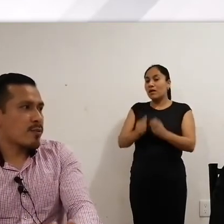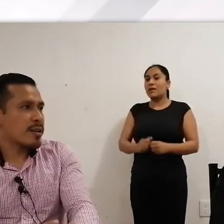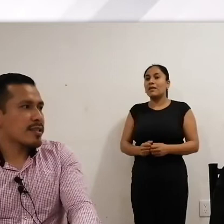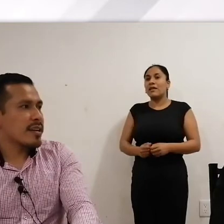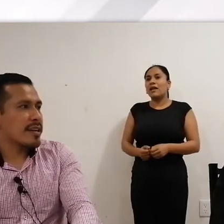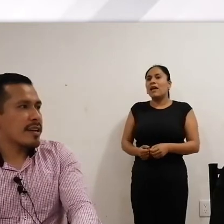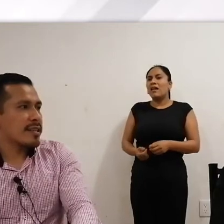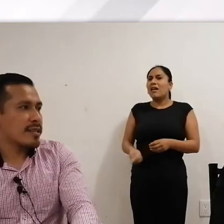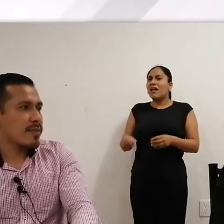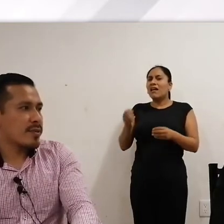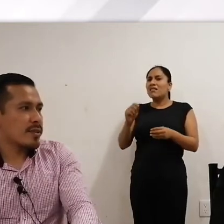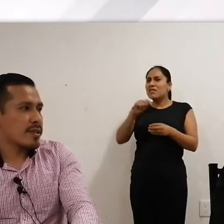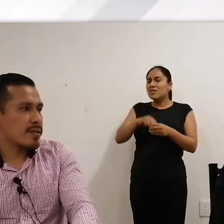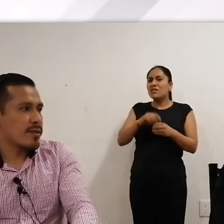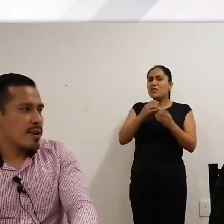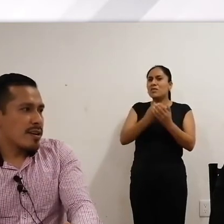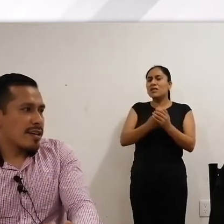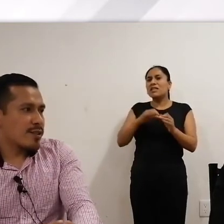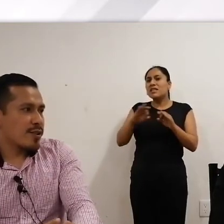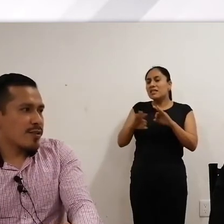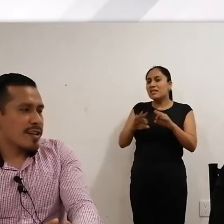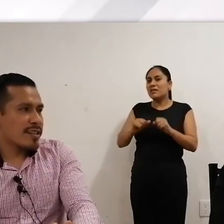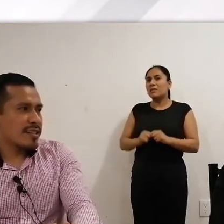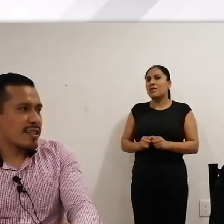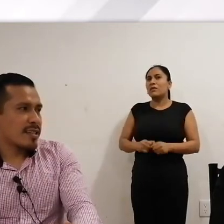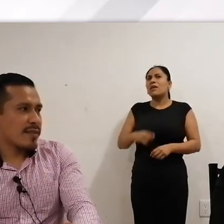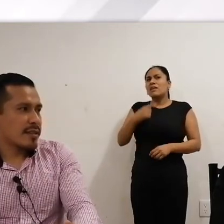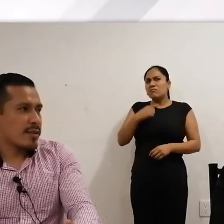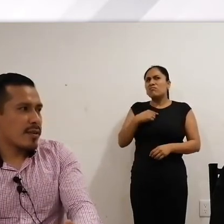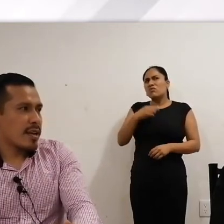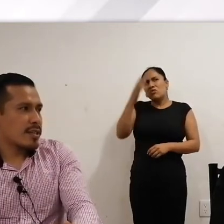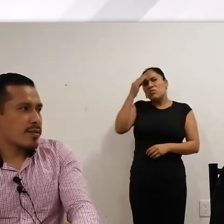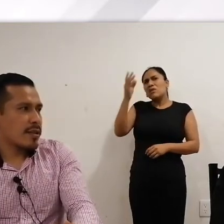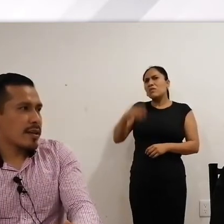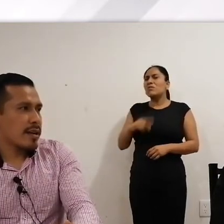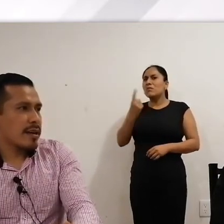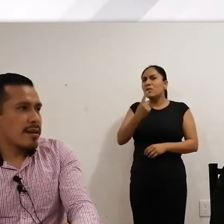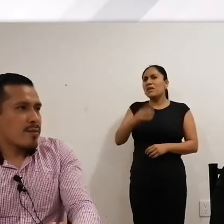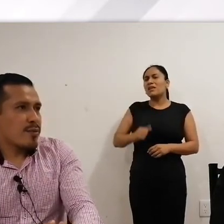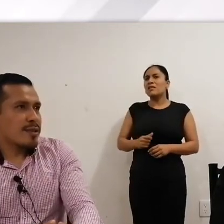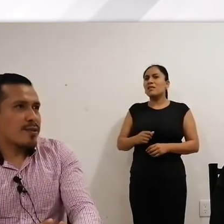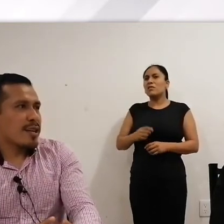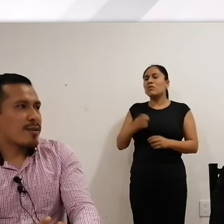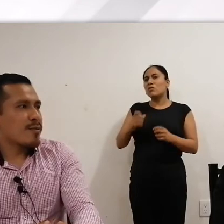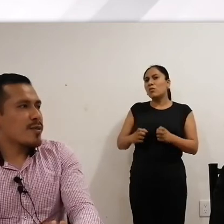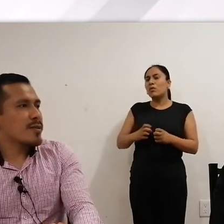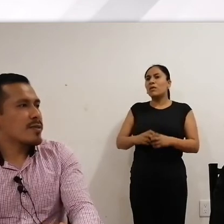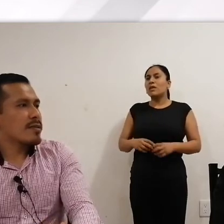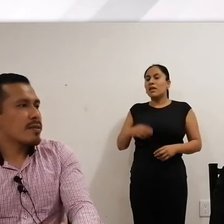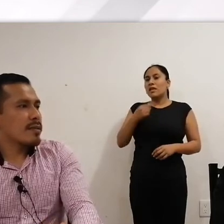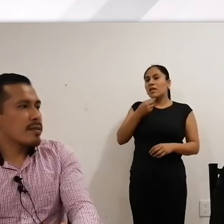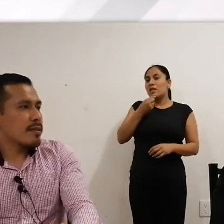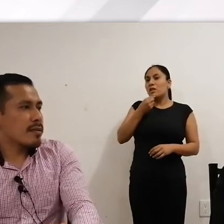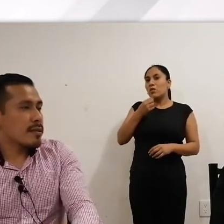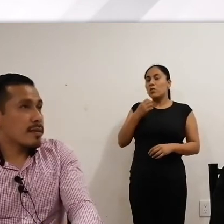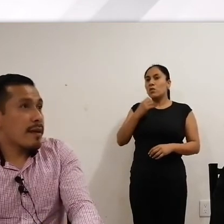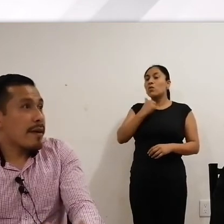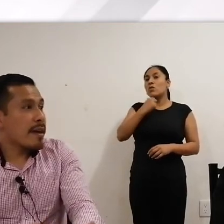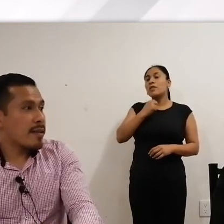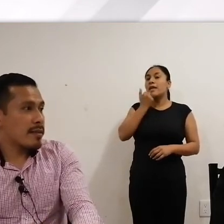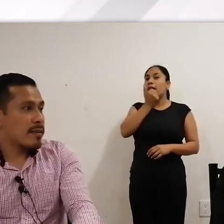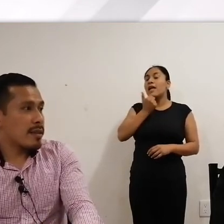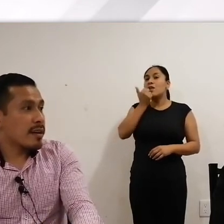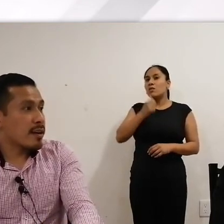A incluirse en este proceso. Yo creo que esa satisfacción, el hecho de que pues, los alumnos